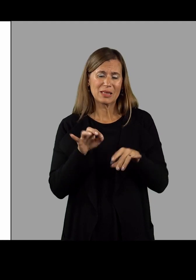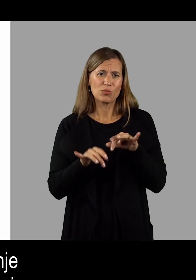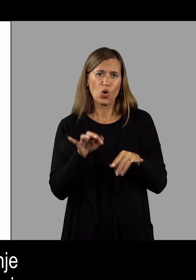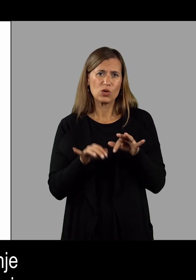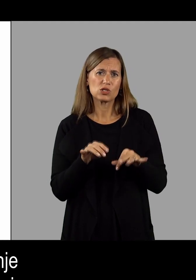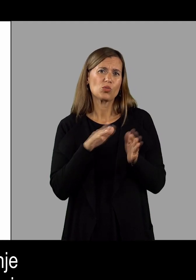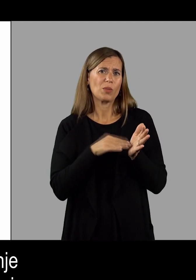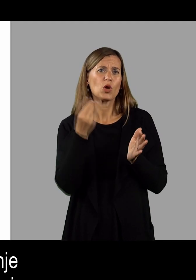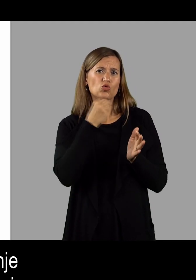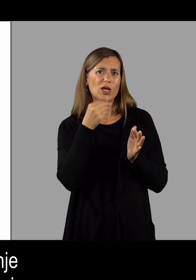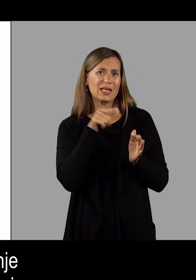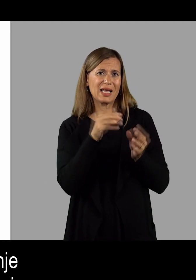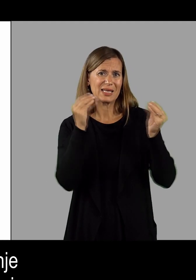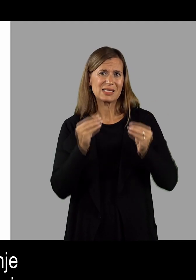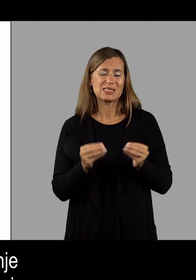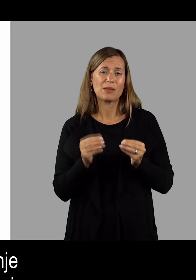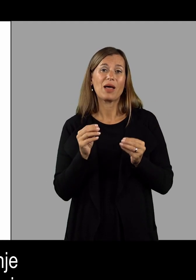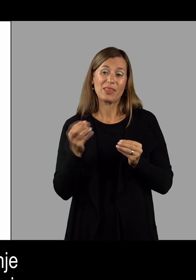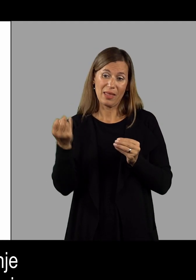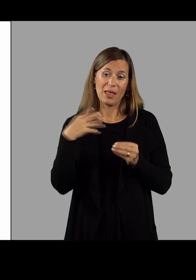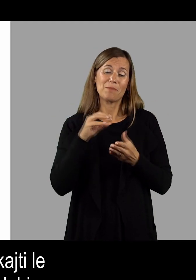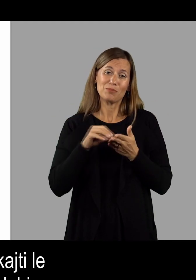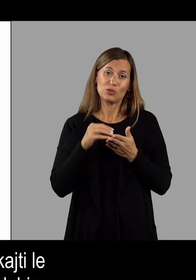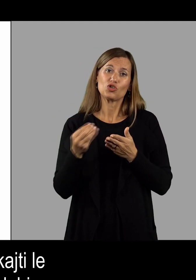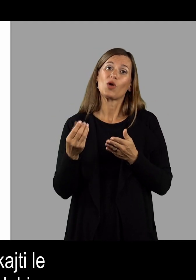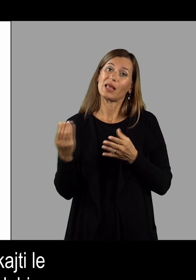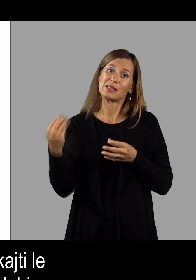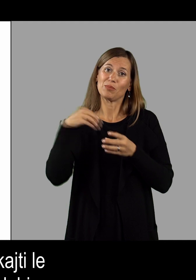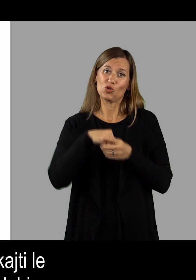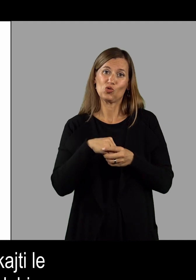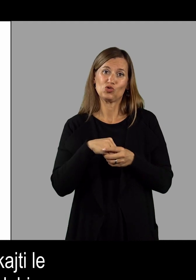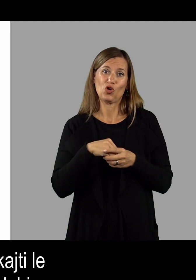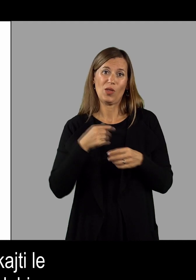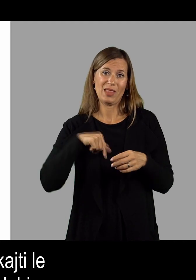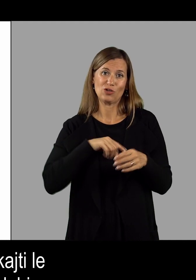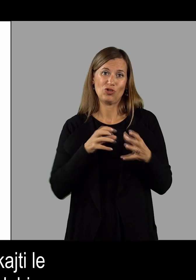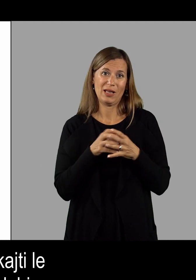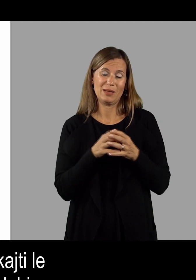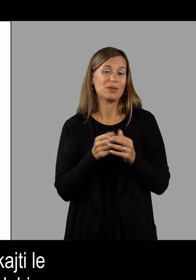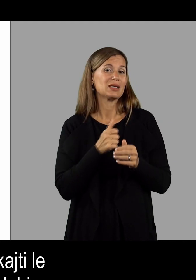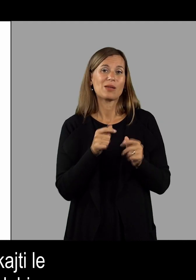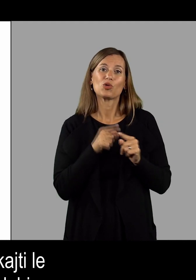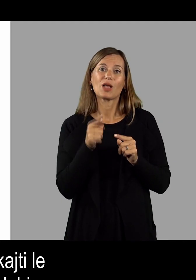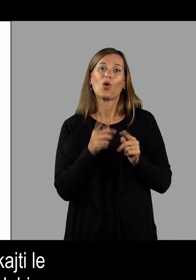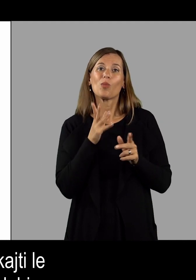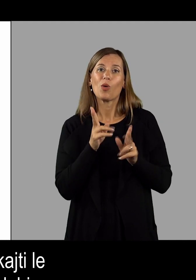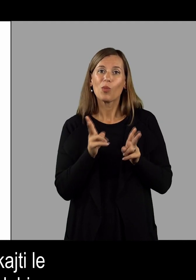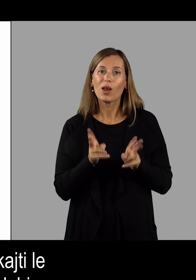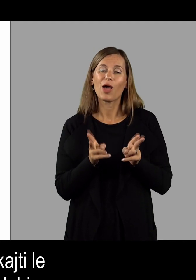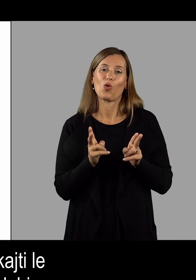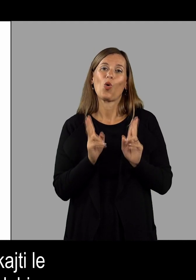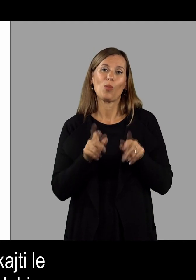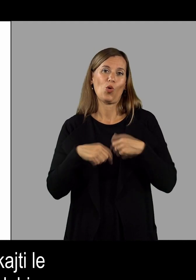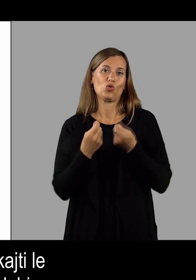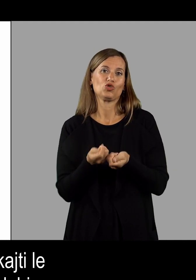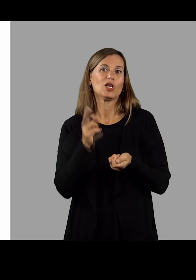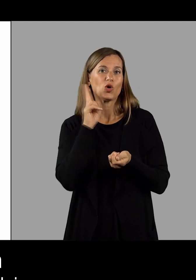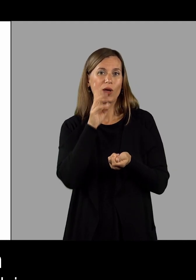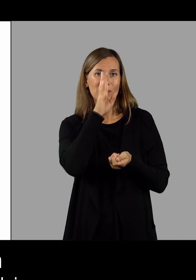vabim vse, ki jih je ta predstavitev zanimala, naj nam pišejo na info@podnaslavljanje.si. Seveda tudi vabimo vse